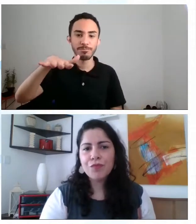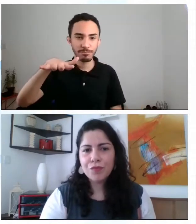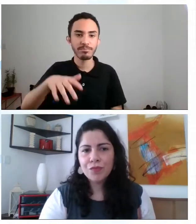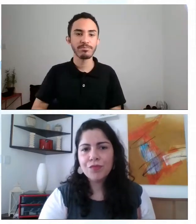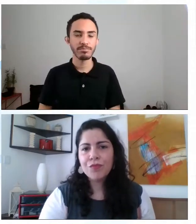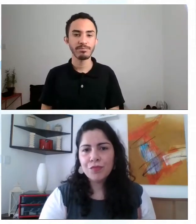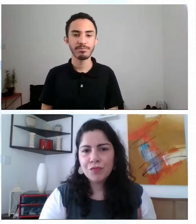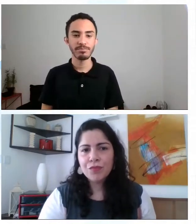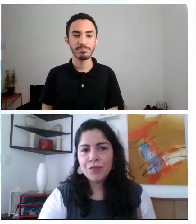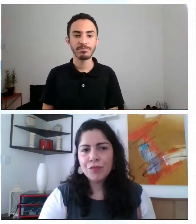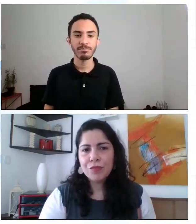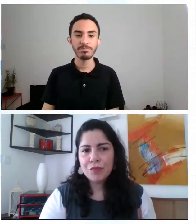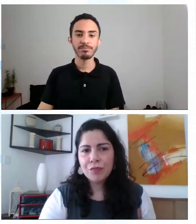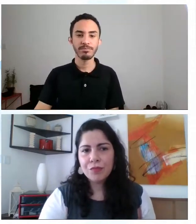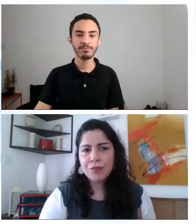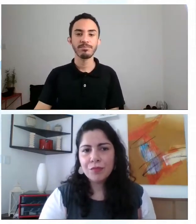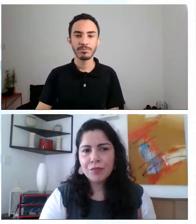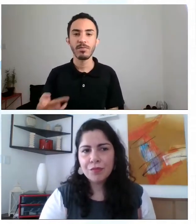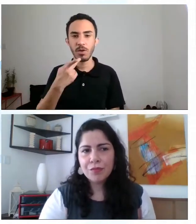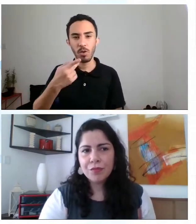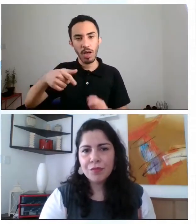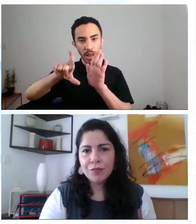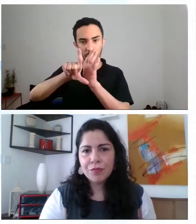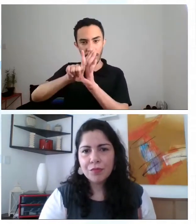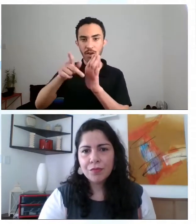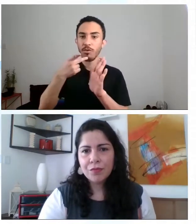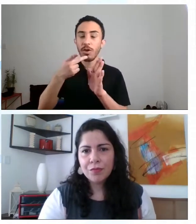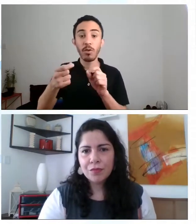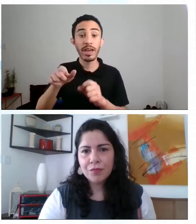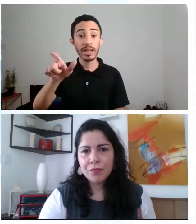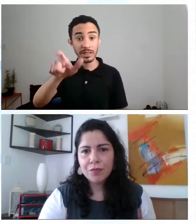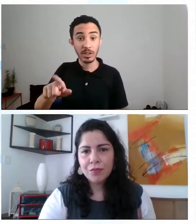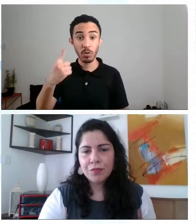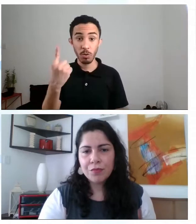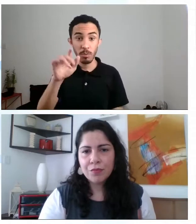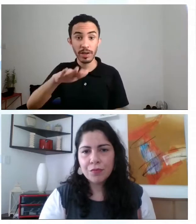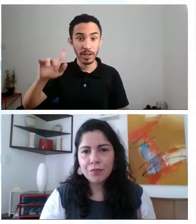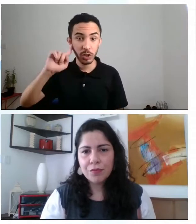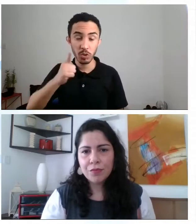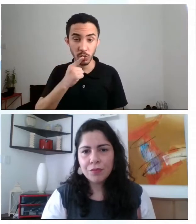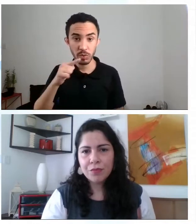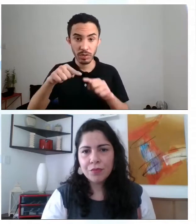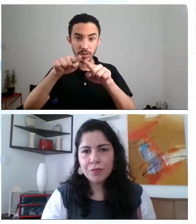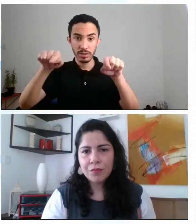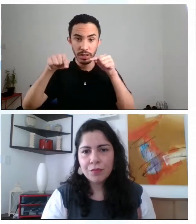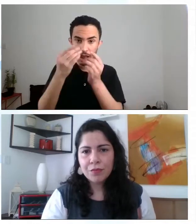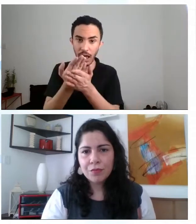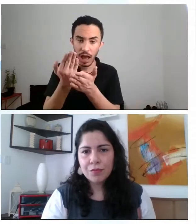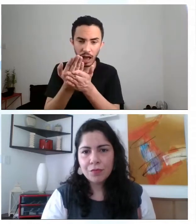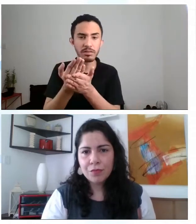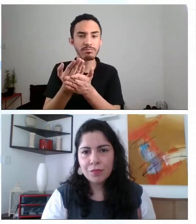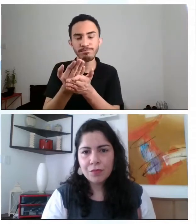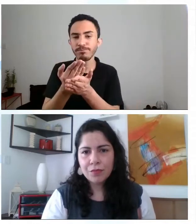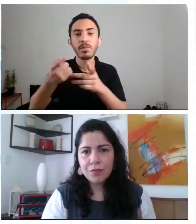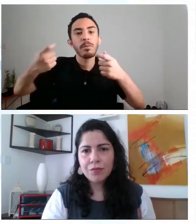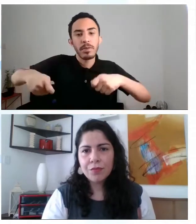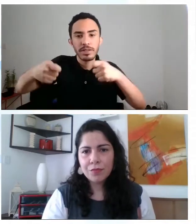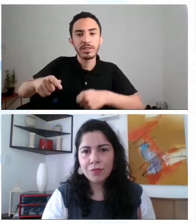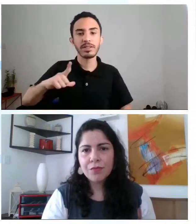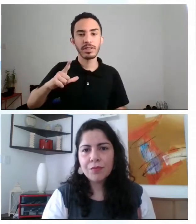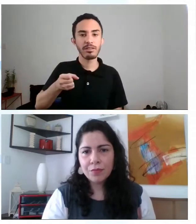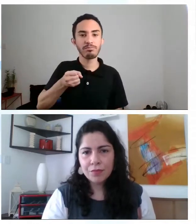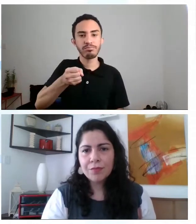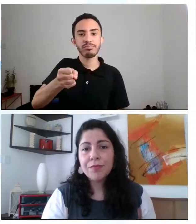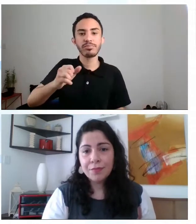Na legislação diz, né, que se tiver uma criança surda numa sala, é necessário ter um intérprete,